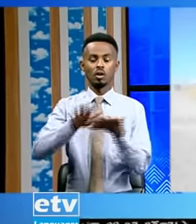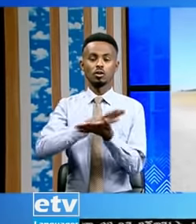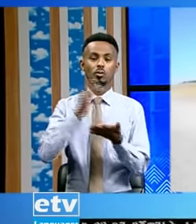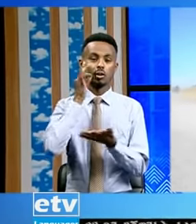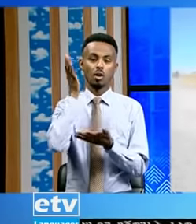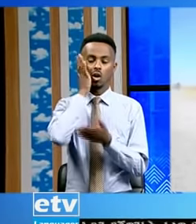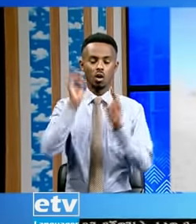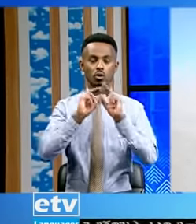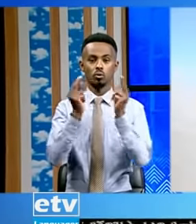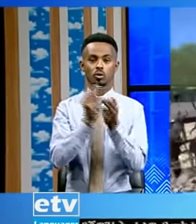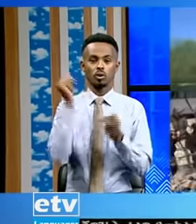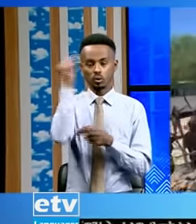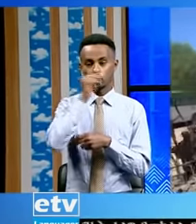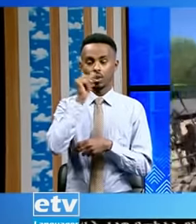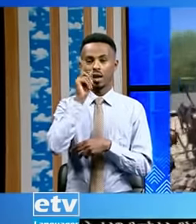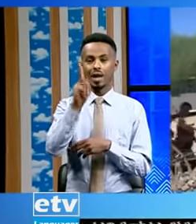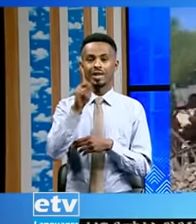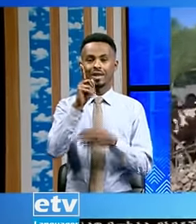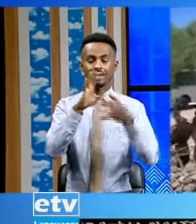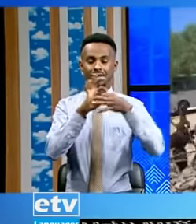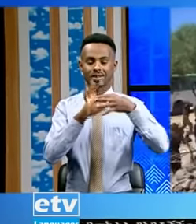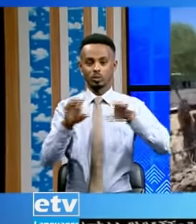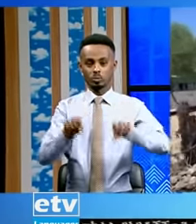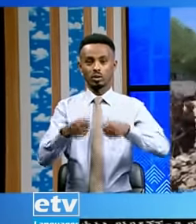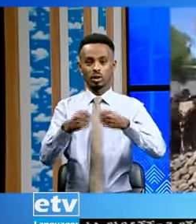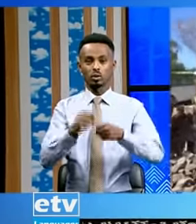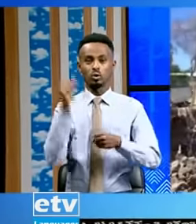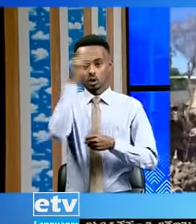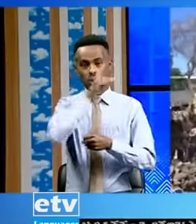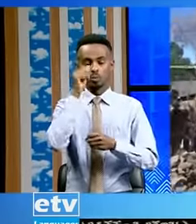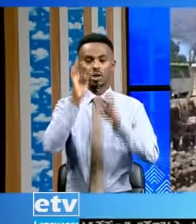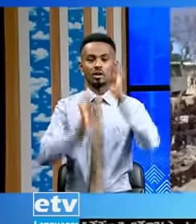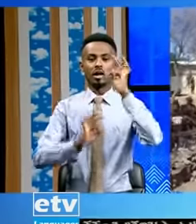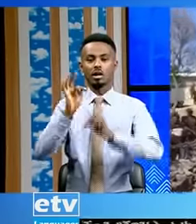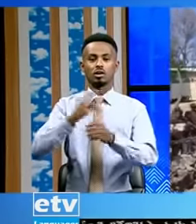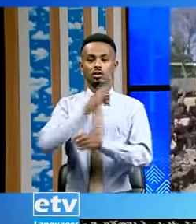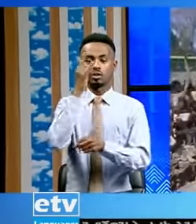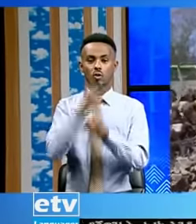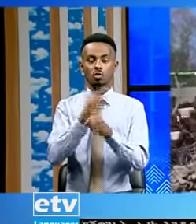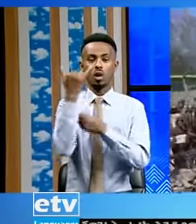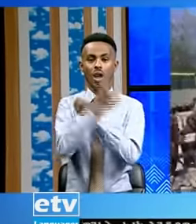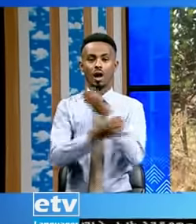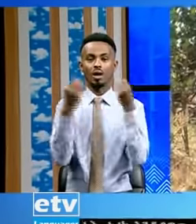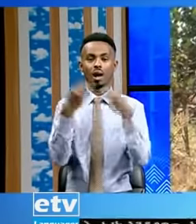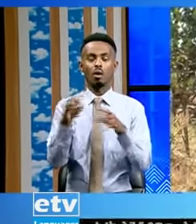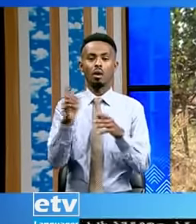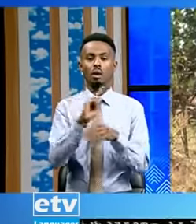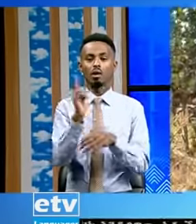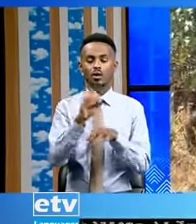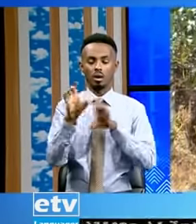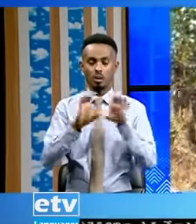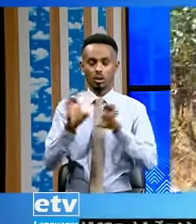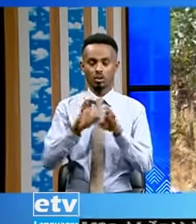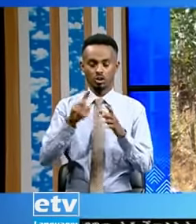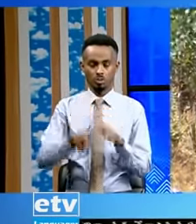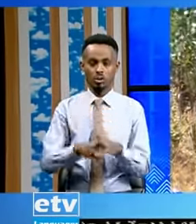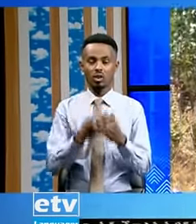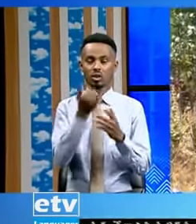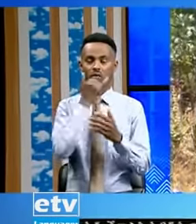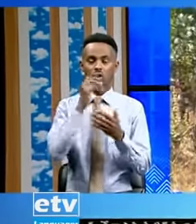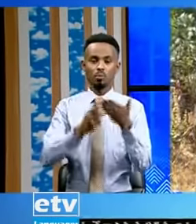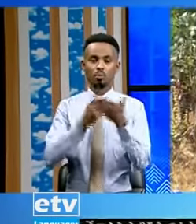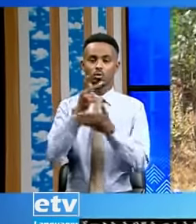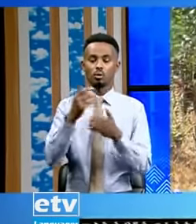አሸባሪው የህወሓት ቡድን የኢትዮጵያን አንድነት ሰንሰለቱን በጣጥሶ ኢትዮጵያን ታሪክ ዜጎቿን ሀገር አልባ ከርታታ ለማድረግ የጀመረው የጥፋት